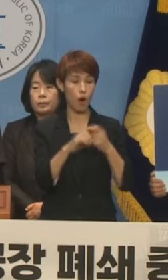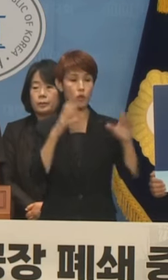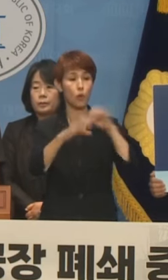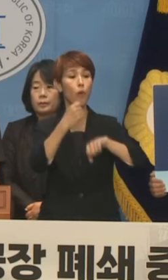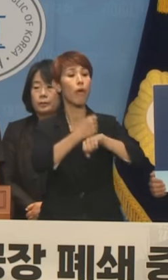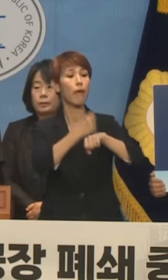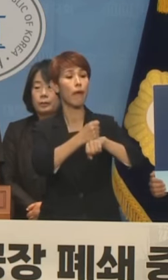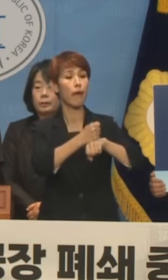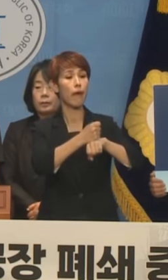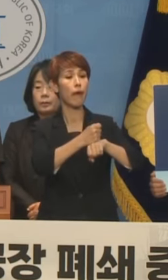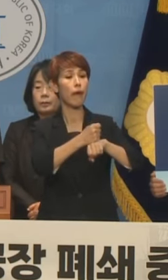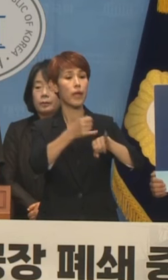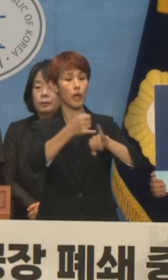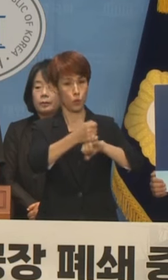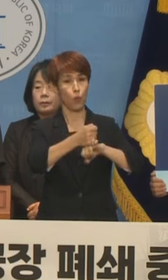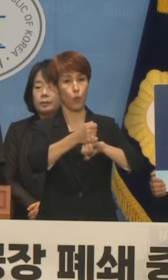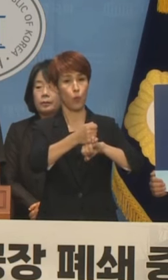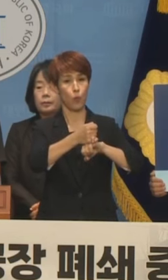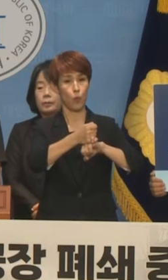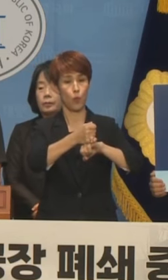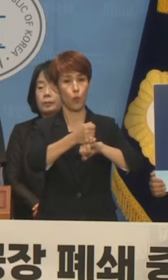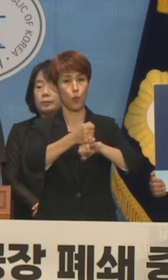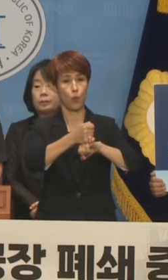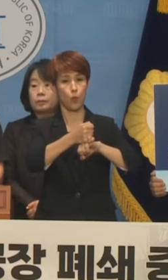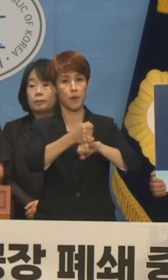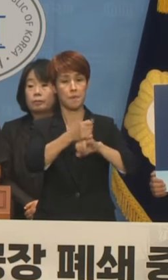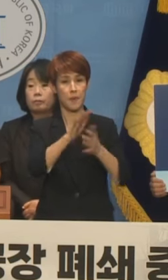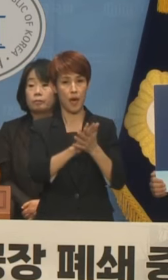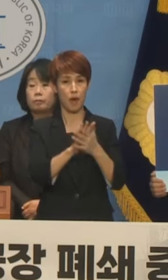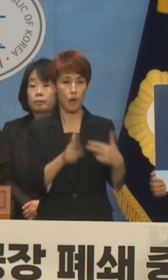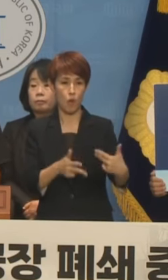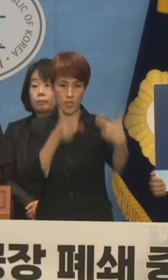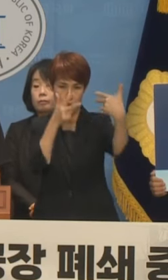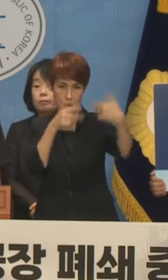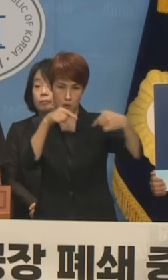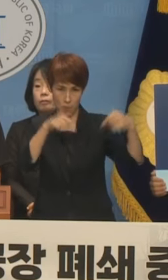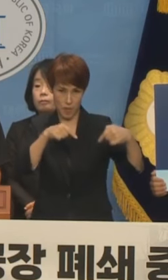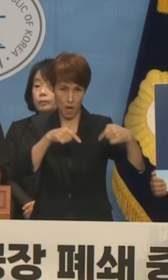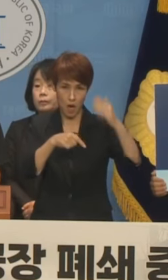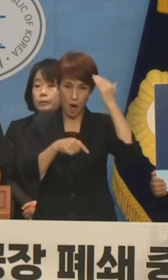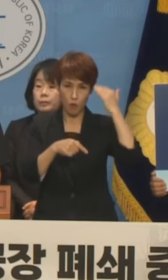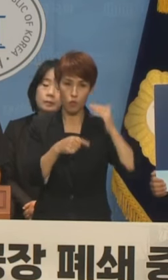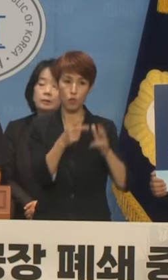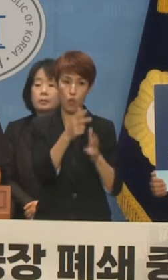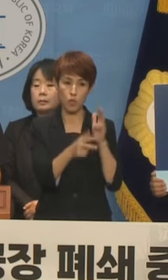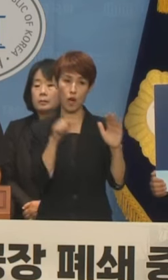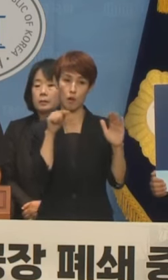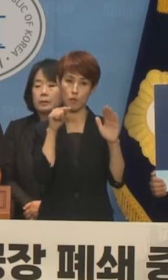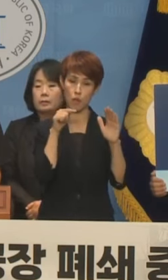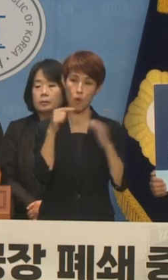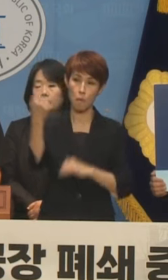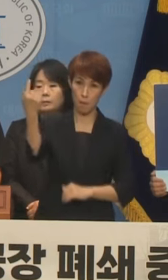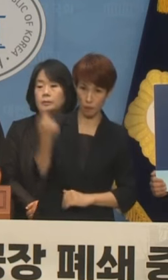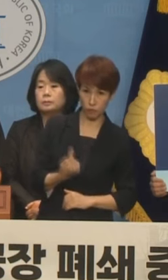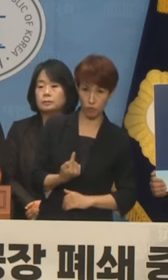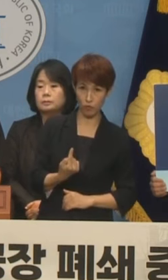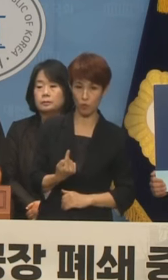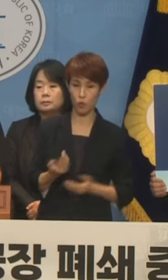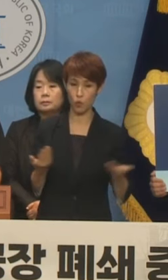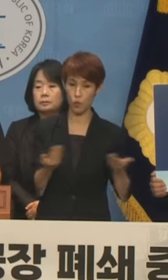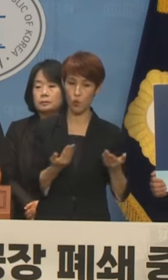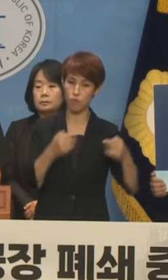약속을 지키면서 두 차례 화상협상, 한국공장 방문과 노조 측